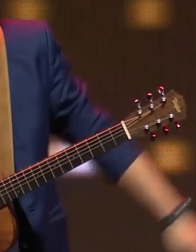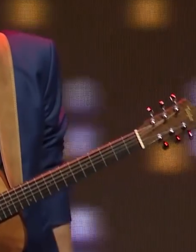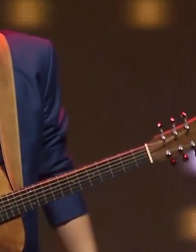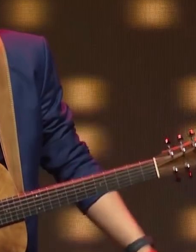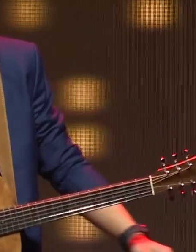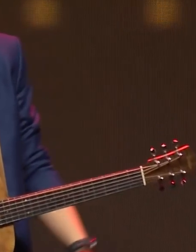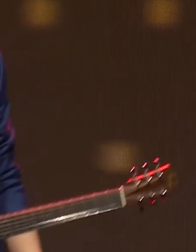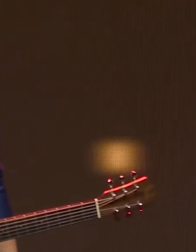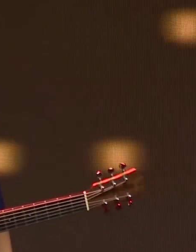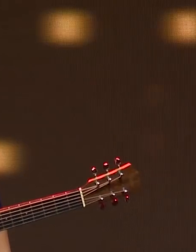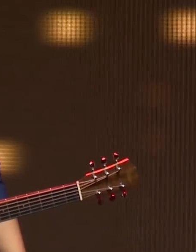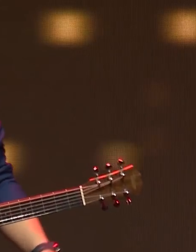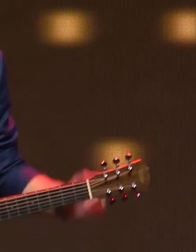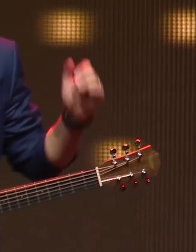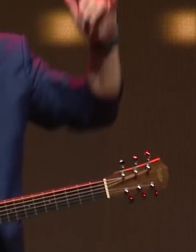kita bernyanyi,